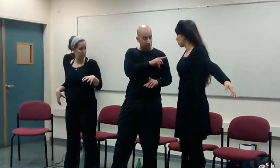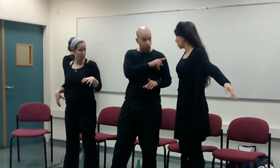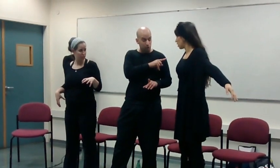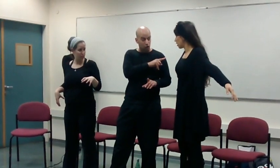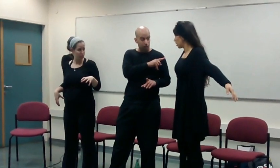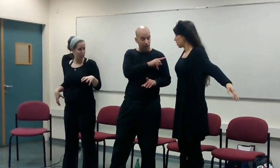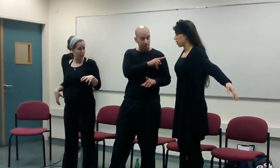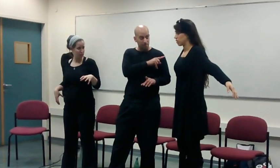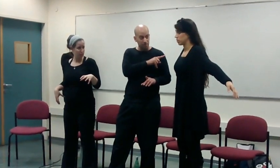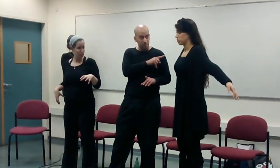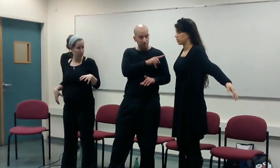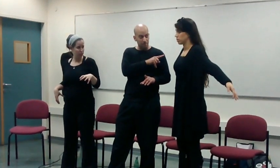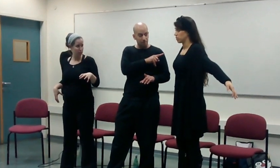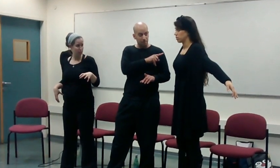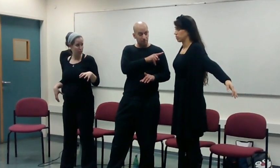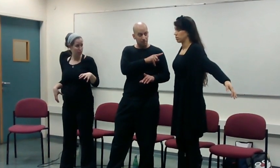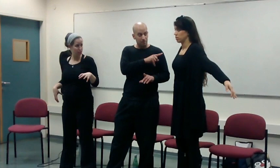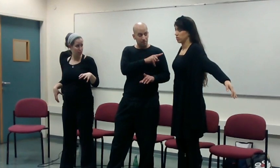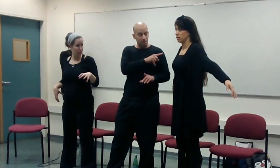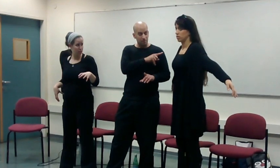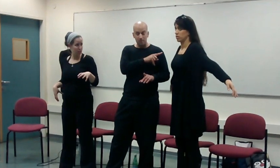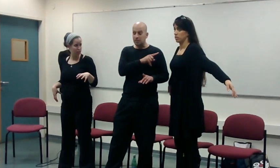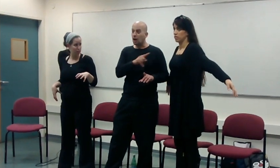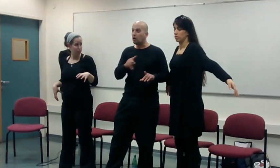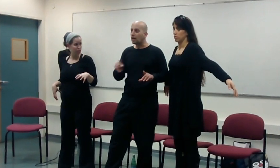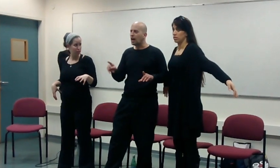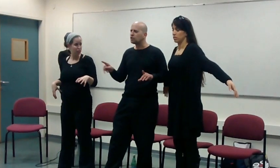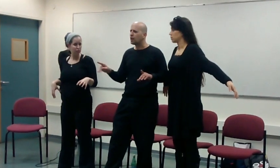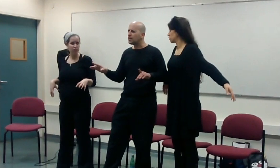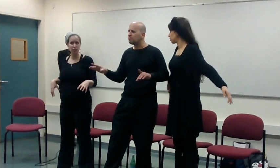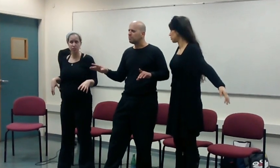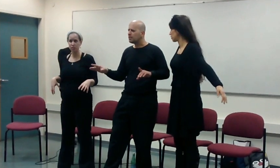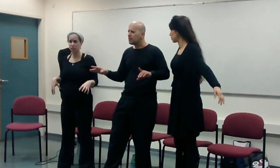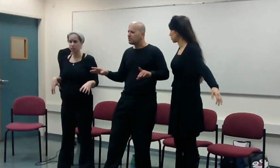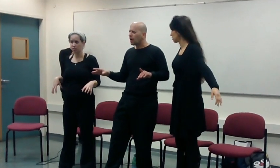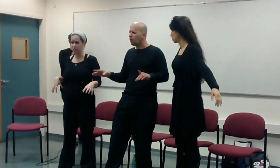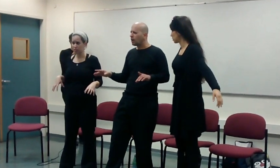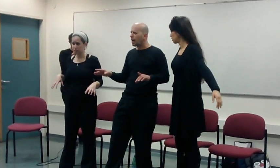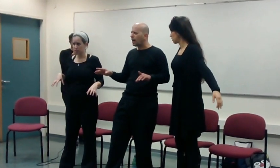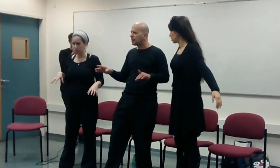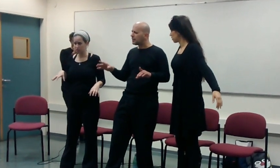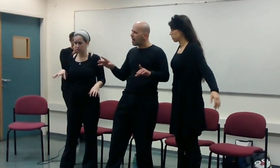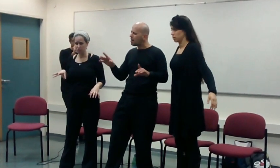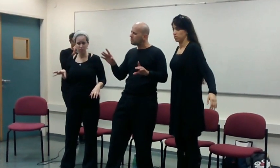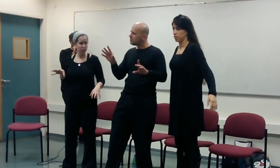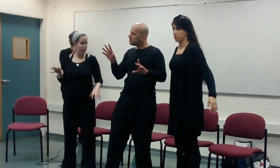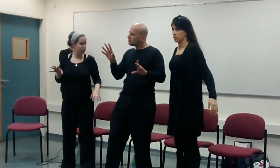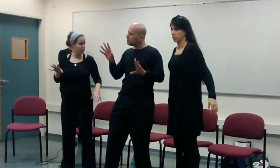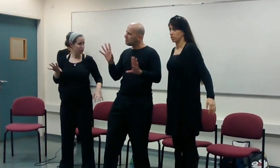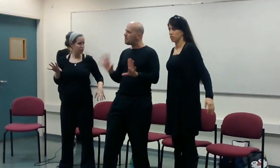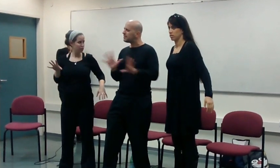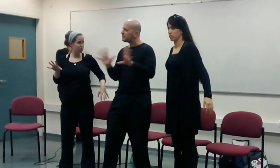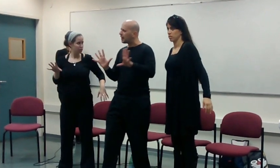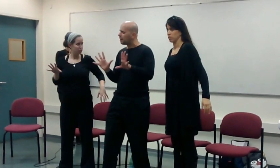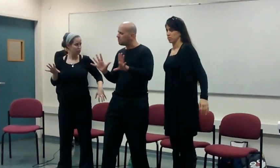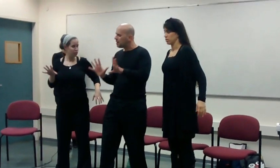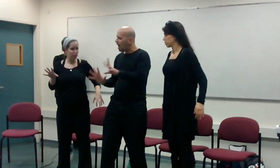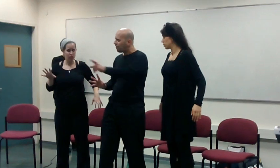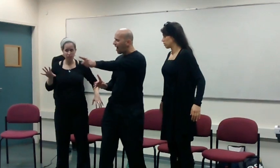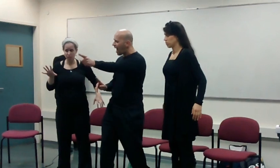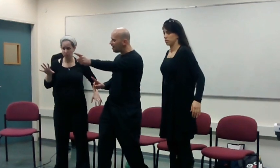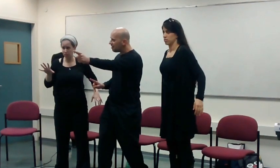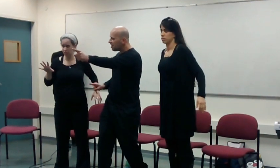את מה שעשינו מקודם? זה יכול לקחת שנים. זה יכול לקחת שנים? זה יכול לקחת... לא.